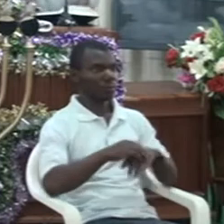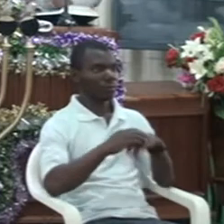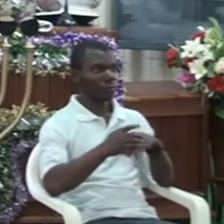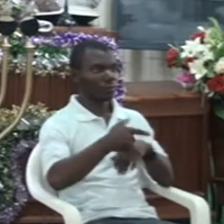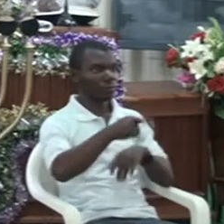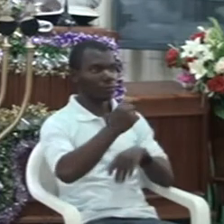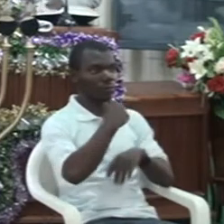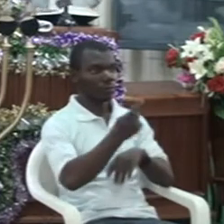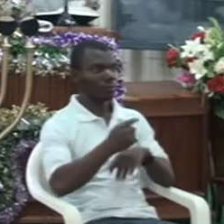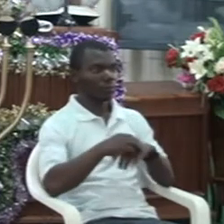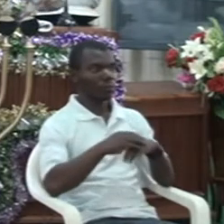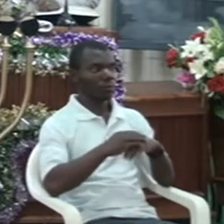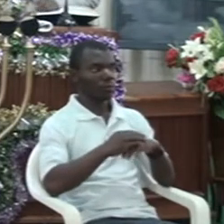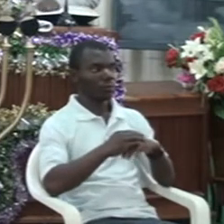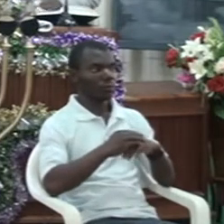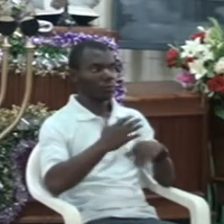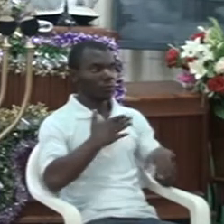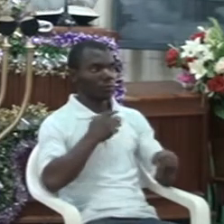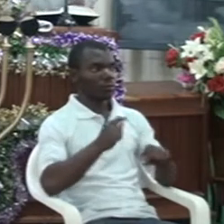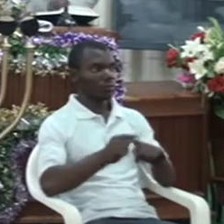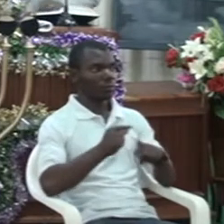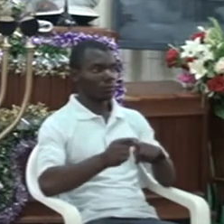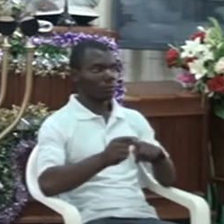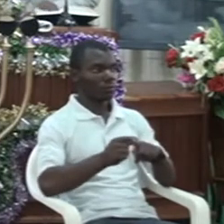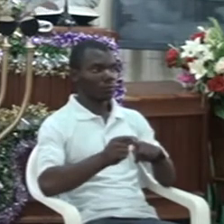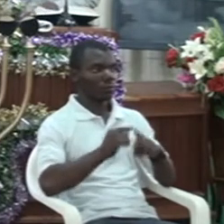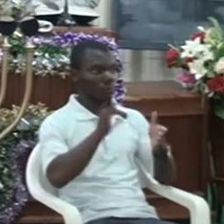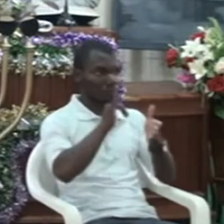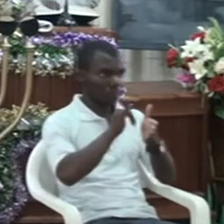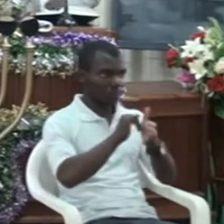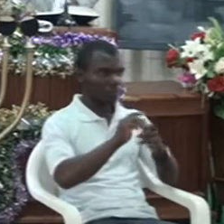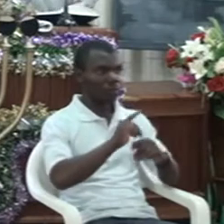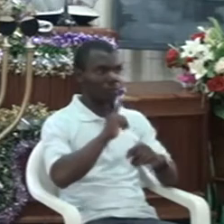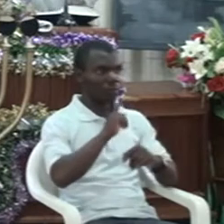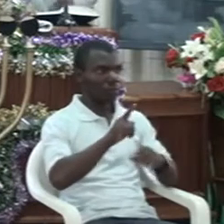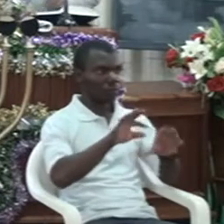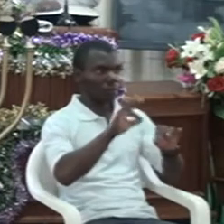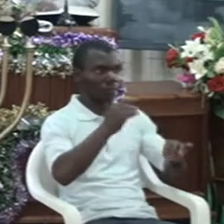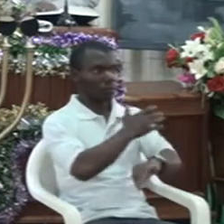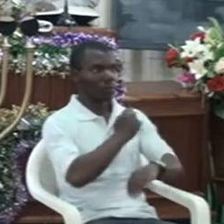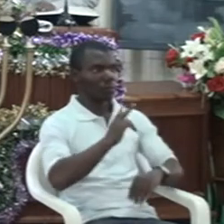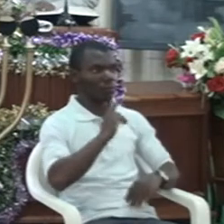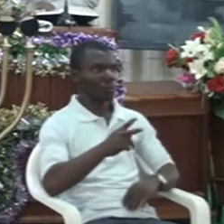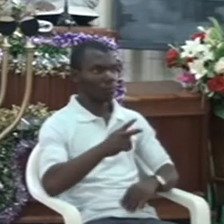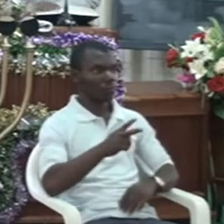63. Anasema. Il dit. Maneno yangu. Mes paroles. Son esprit et